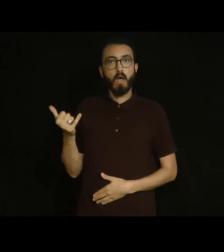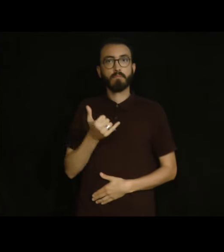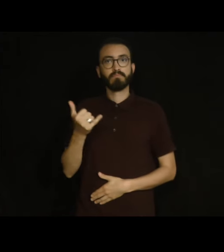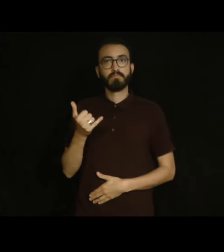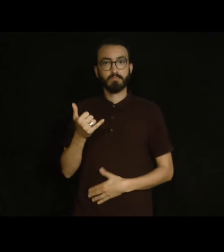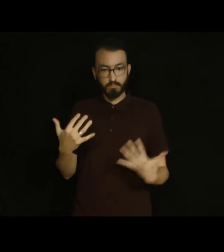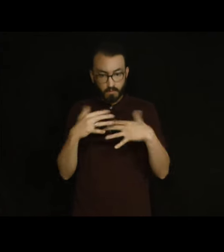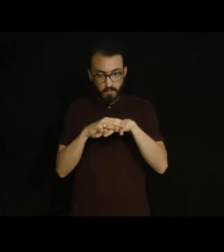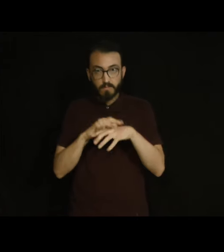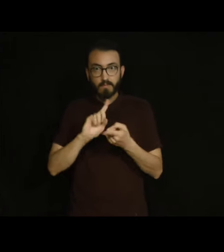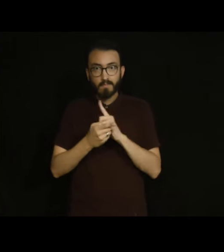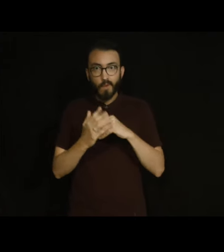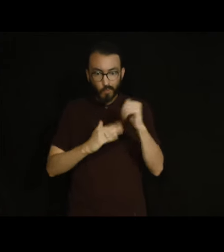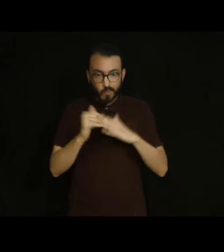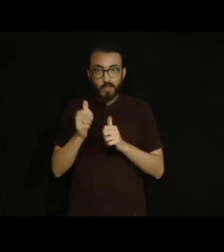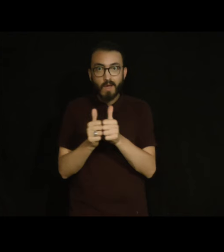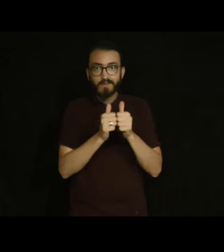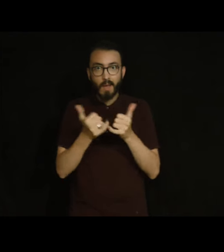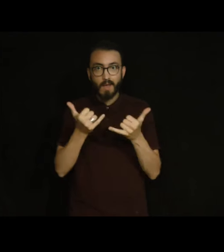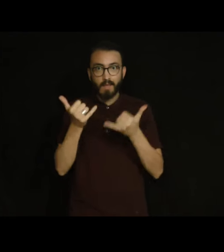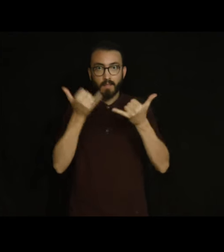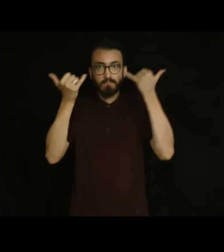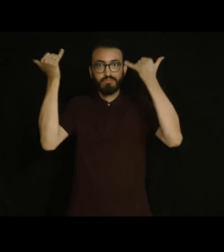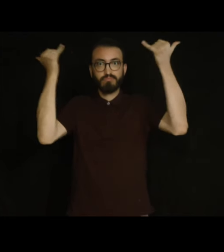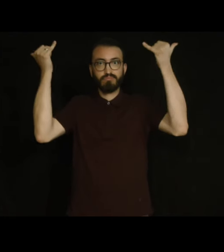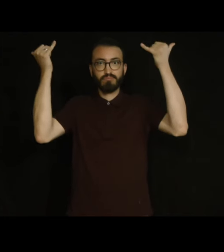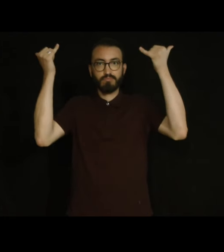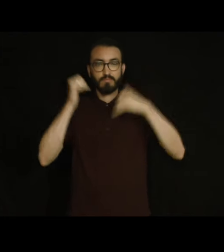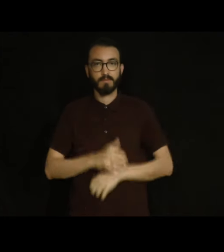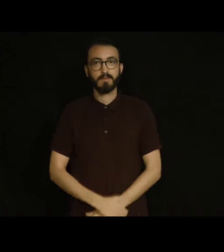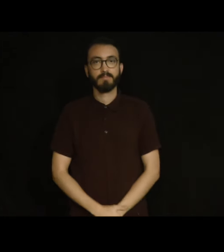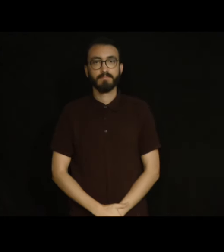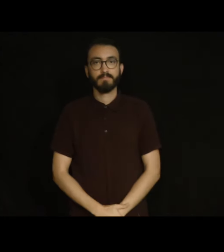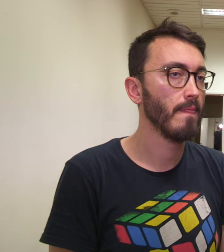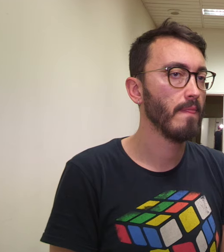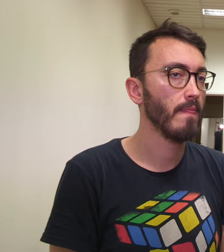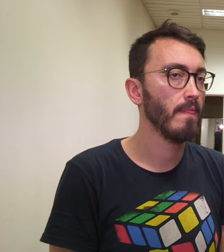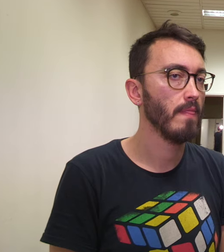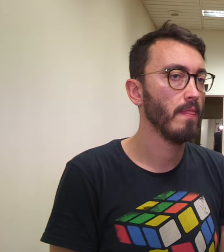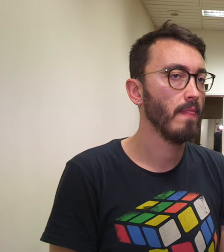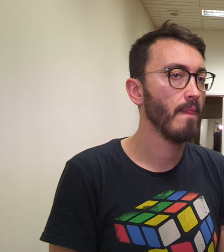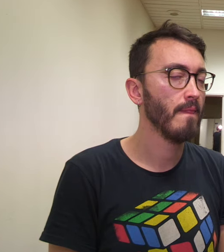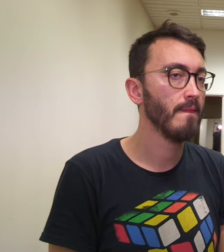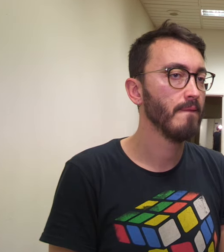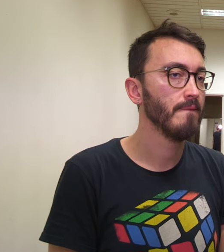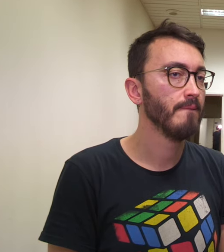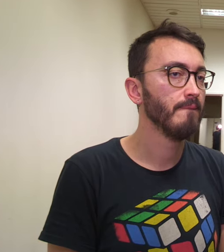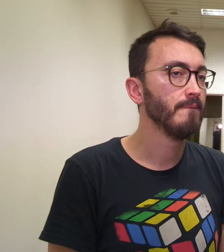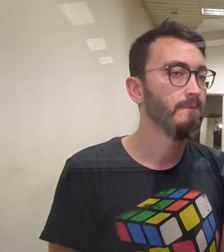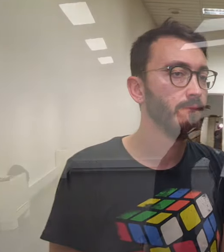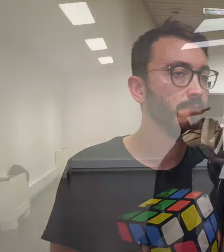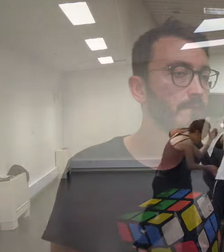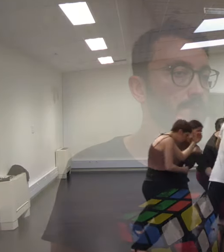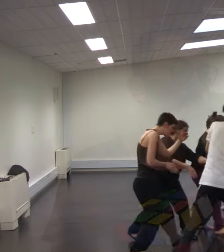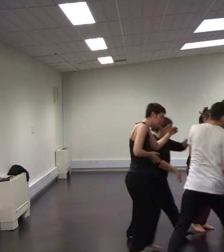aussi, mais chacun de leur côté. Donc là, ce qu'on essaye de faire, c'est de faire des binômes pour se passer d'interprète et